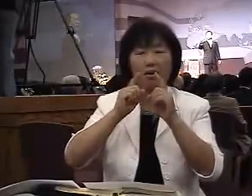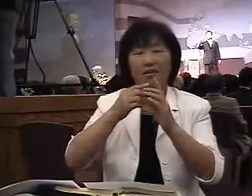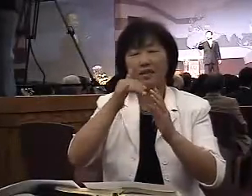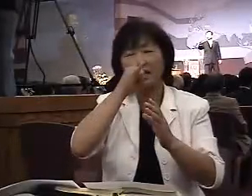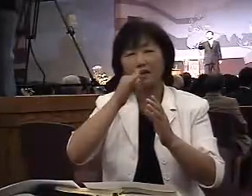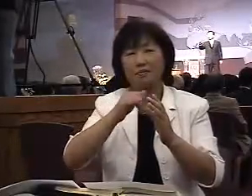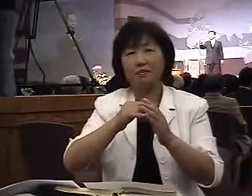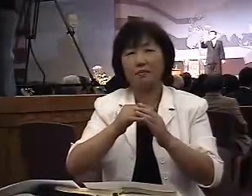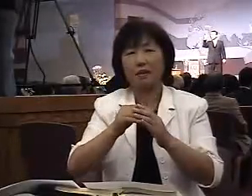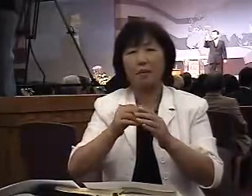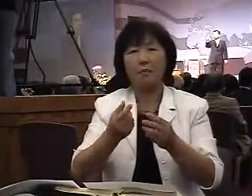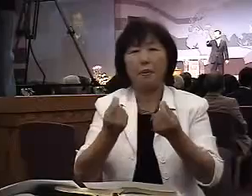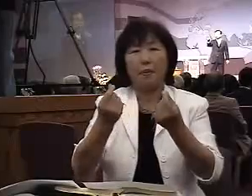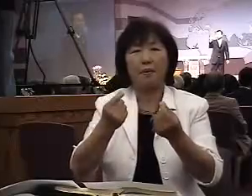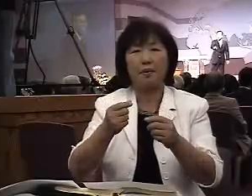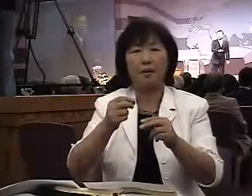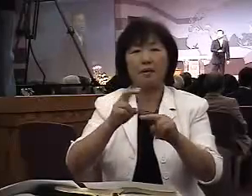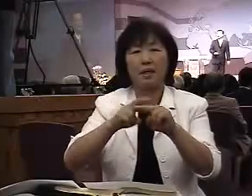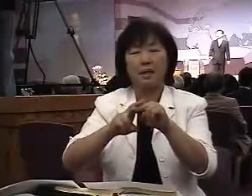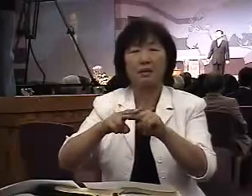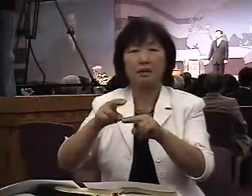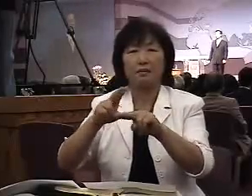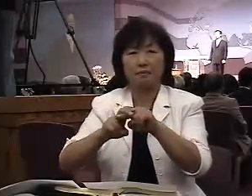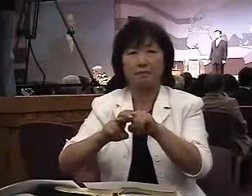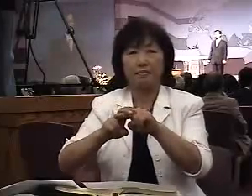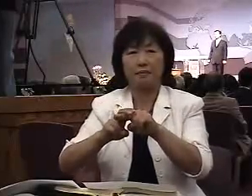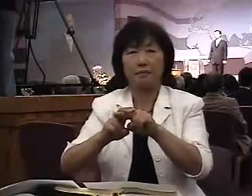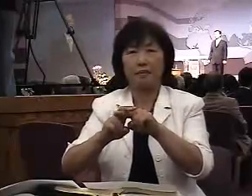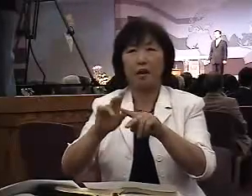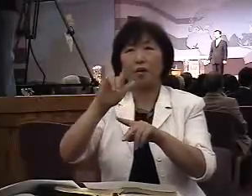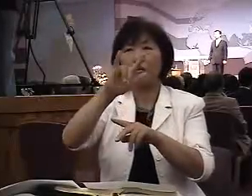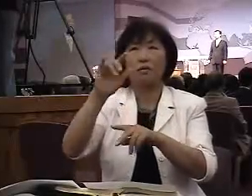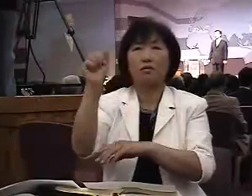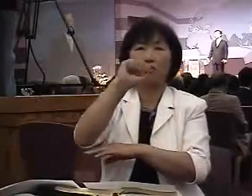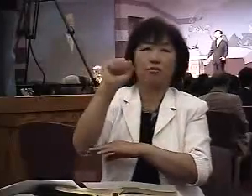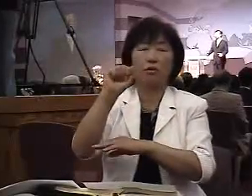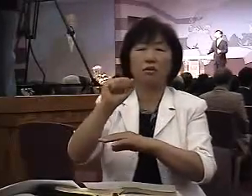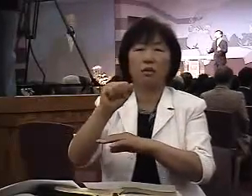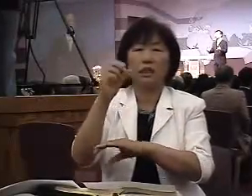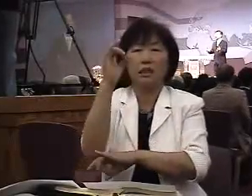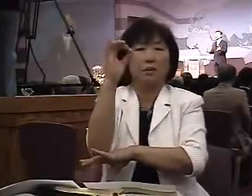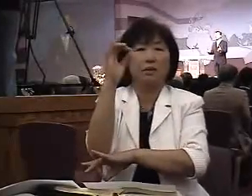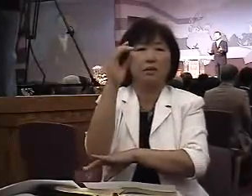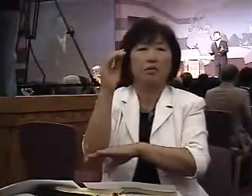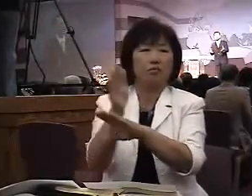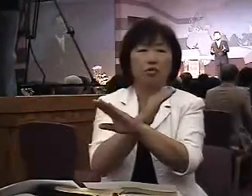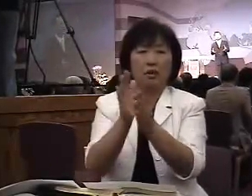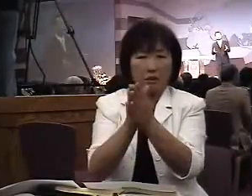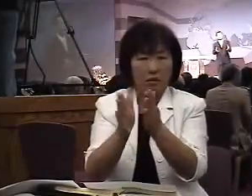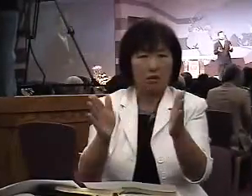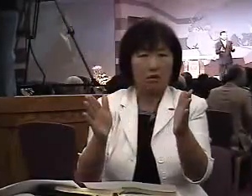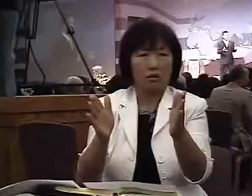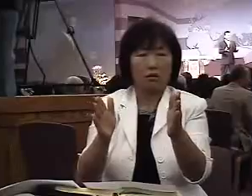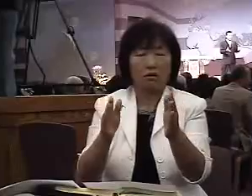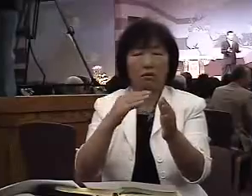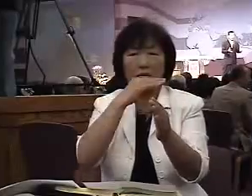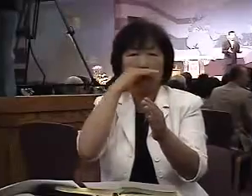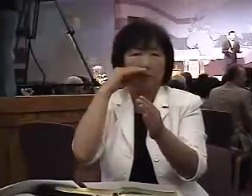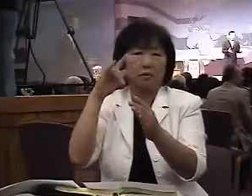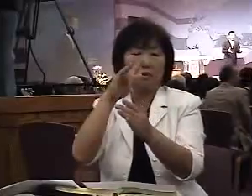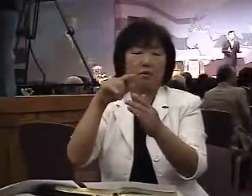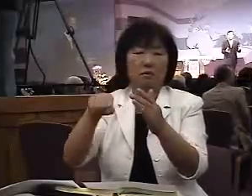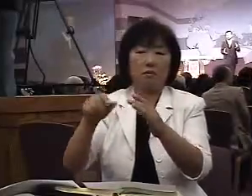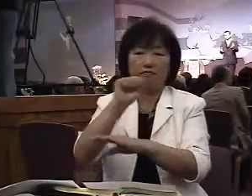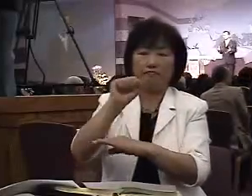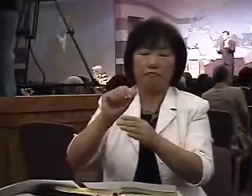요동될 때일수록 더욱더 기본적인 것을 하라고 말하는 거예요. 그렇죠? 다른 때에도 우리가 사실 지켜야 될 것은